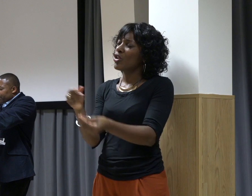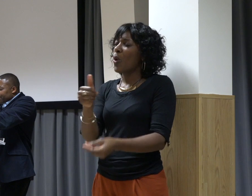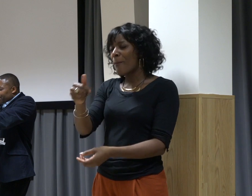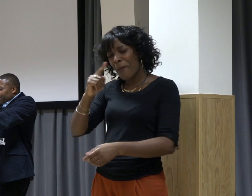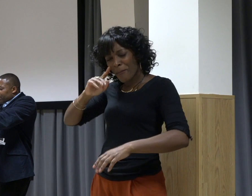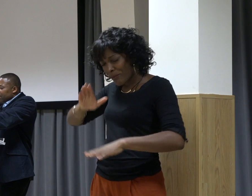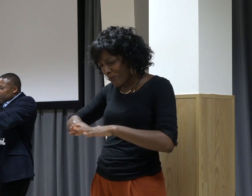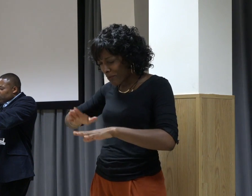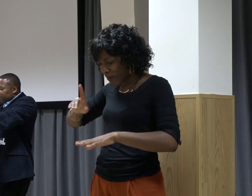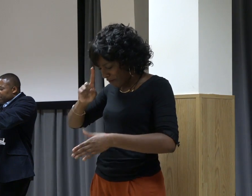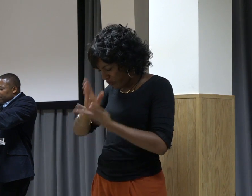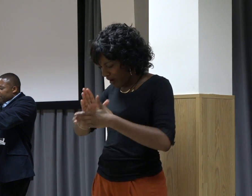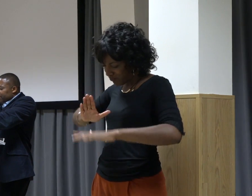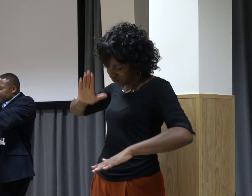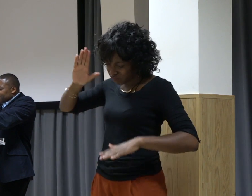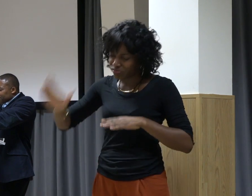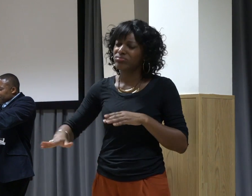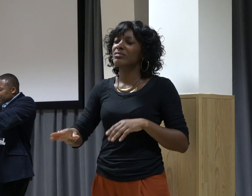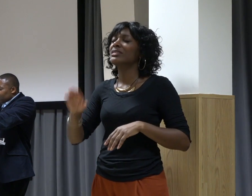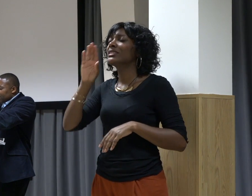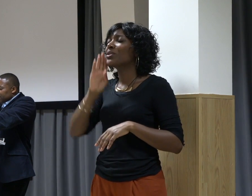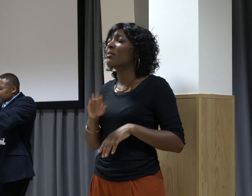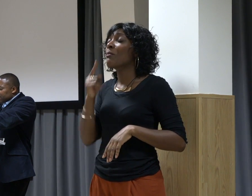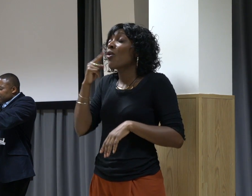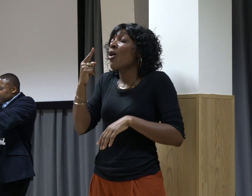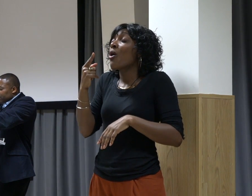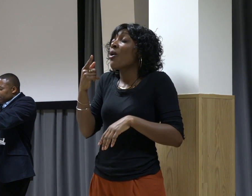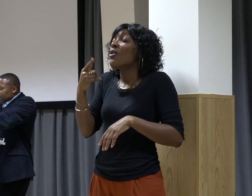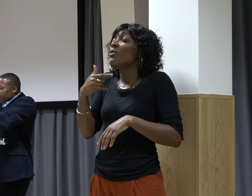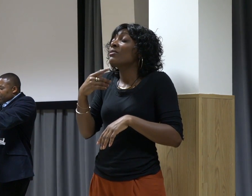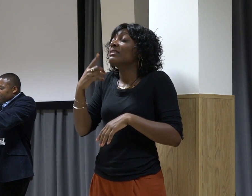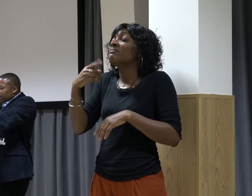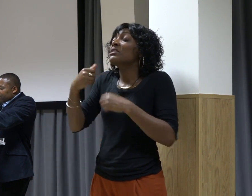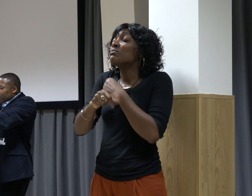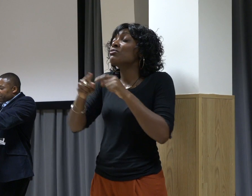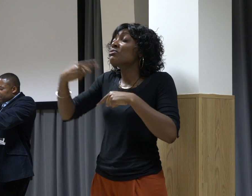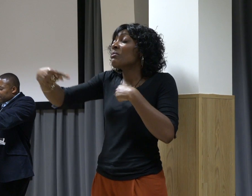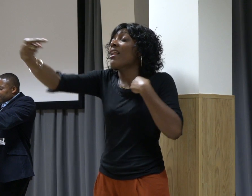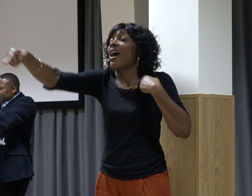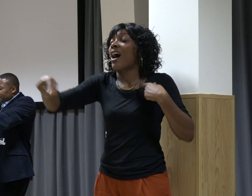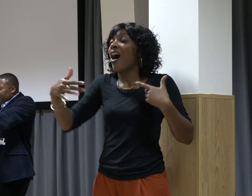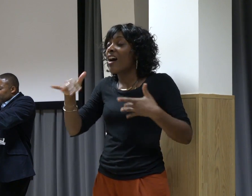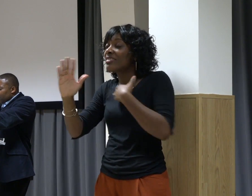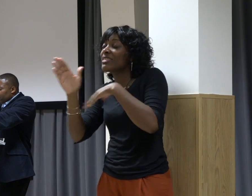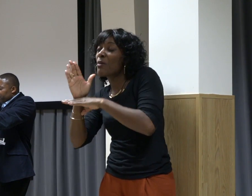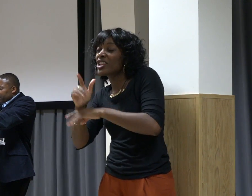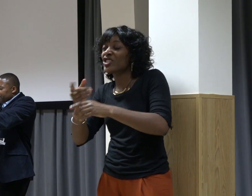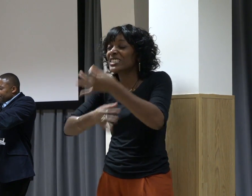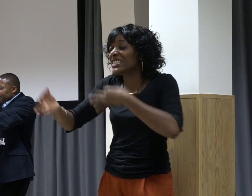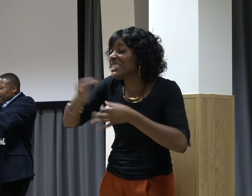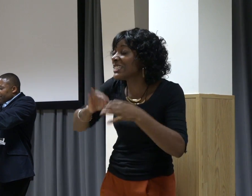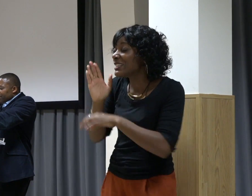que dans les jours à venir, que nous ayons des témoignages ici qui disent que tu as visité, tu as